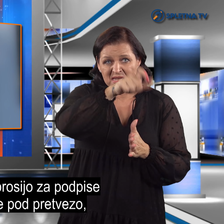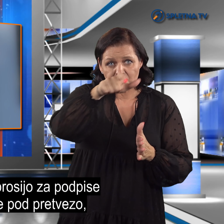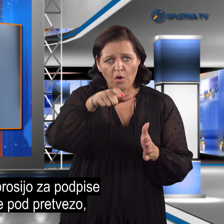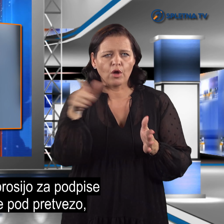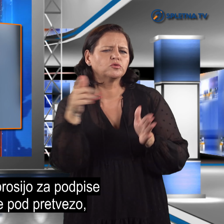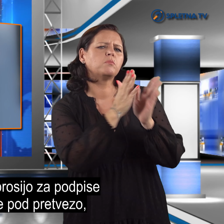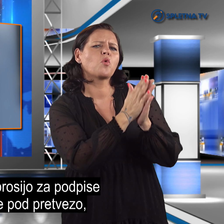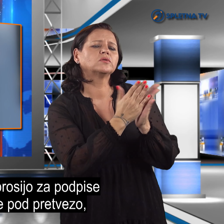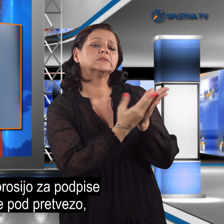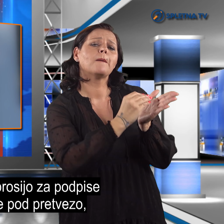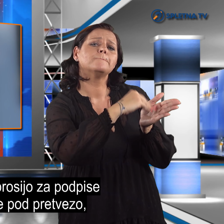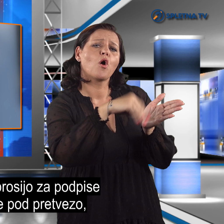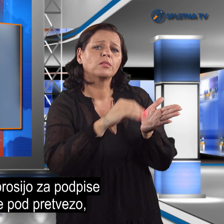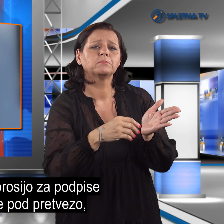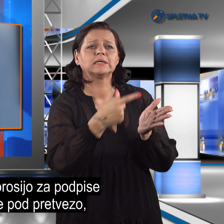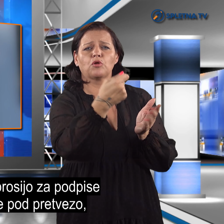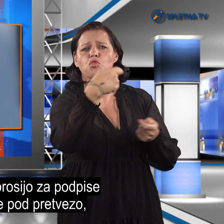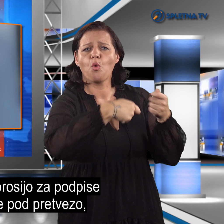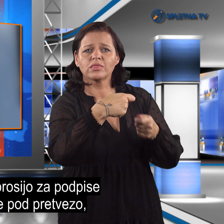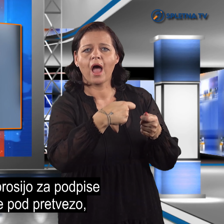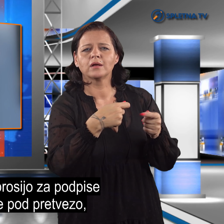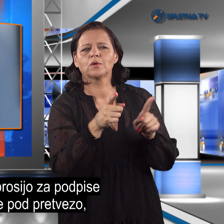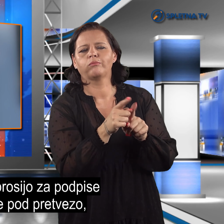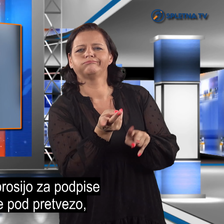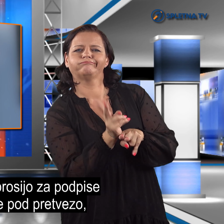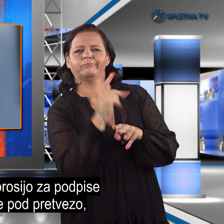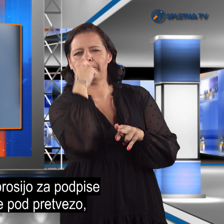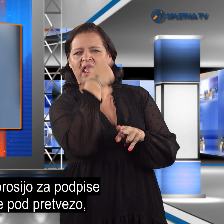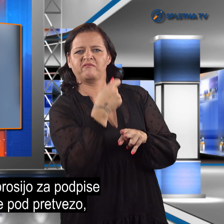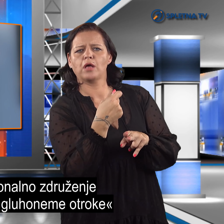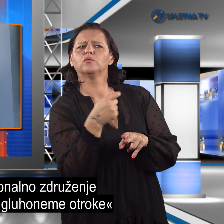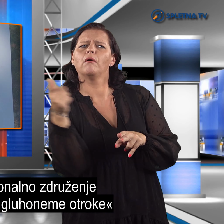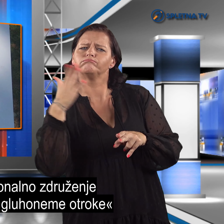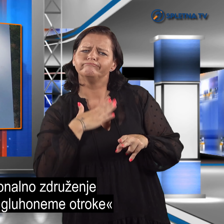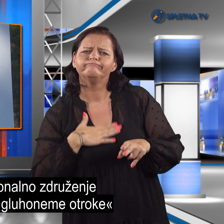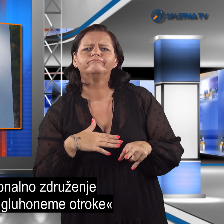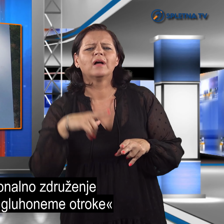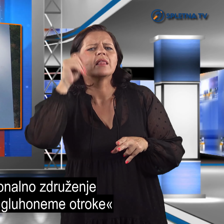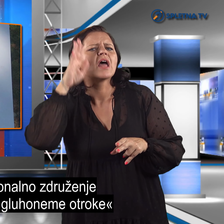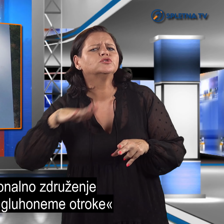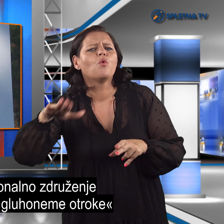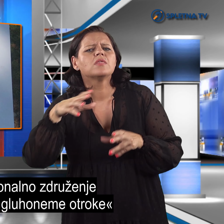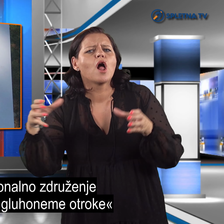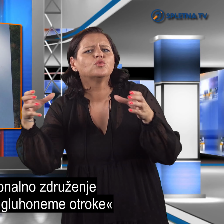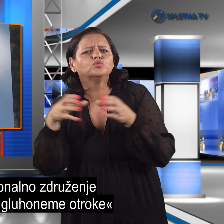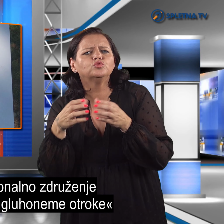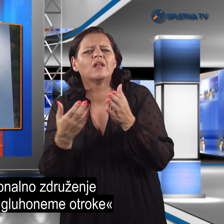Mimoidoče prosijo za podpise in donacije pod pretvezo, da bi Nacionalno združenje za invalidne in gluhoneme